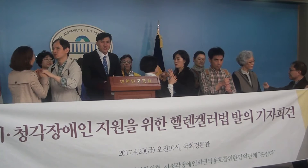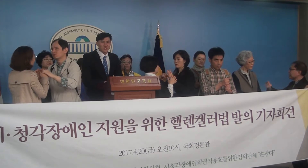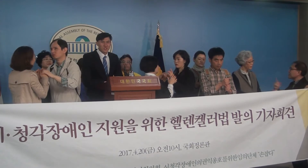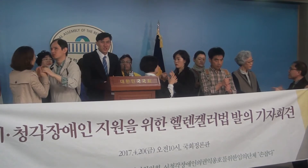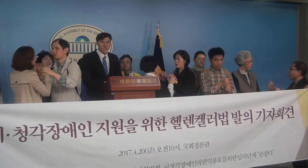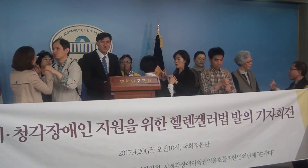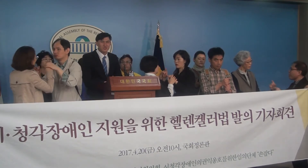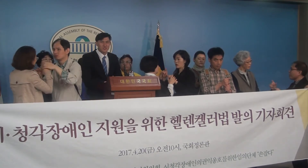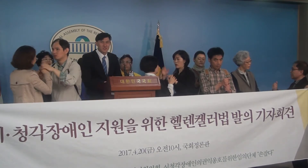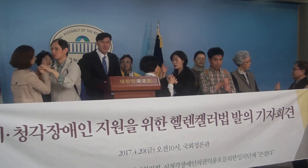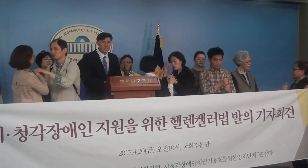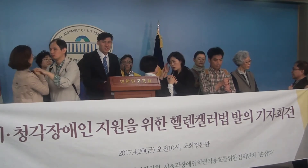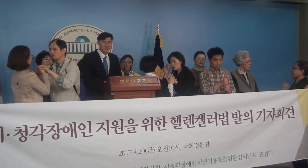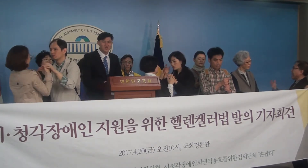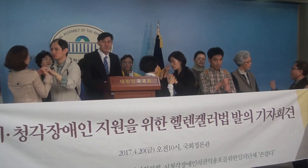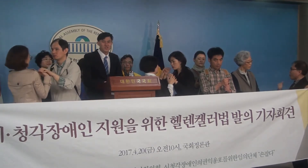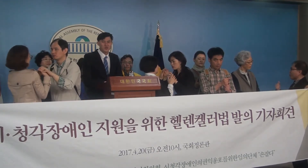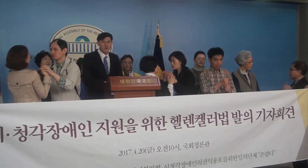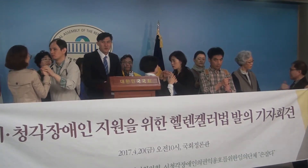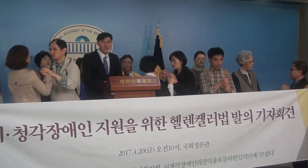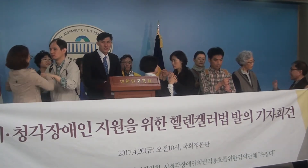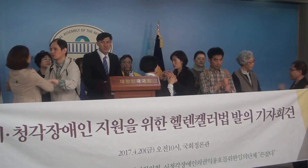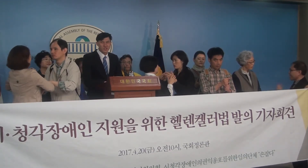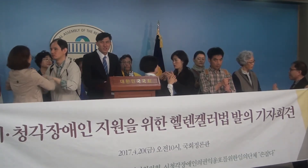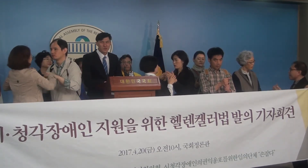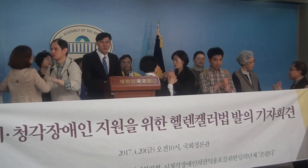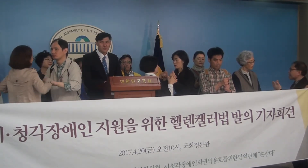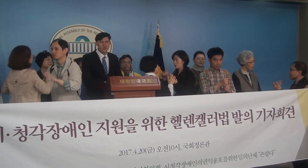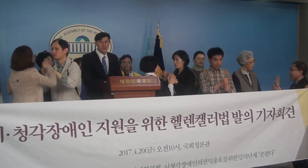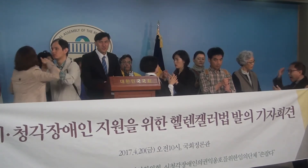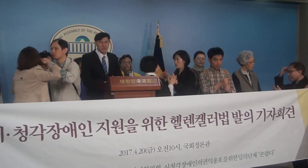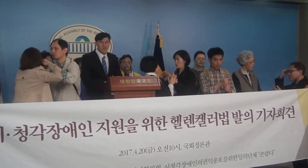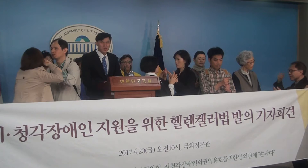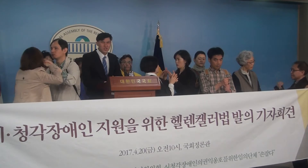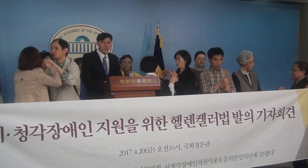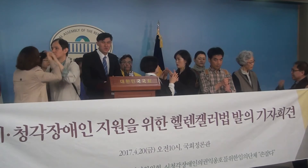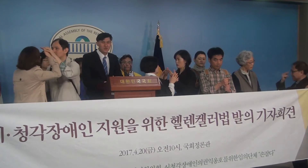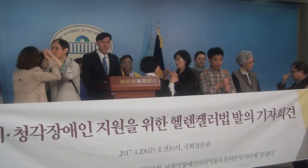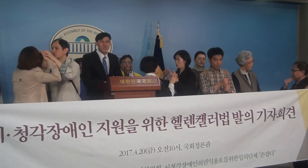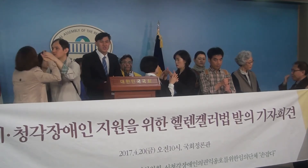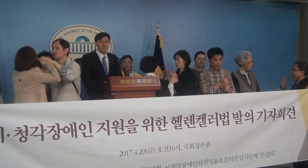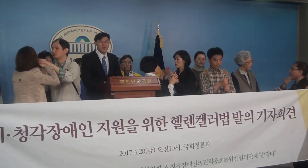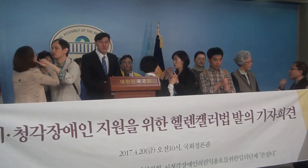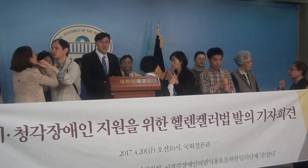좀 더 자신있고 당당하고 발전된 대한민국 시청각장애인